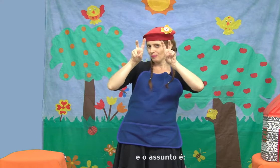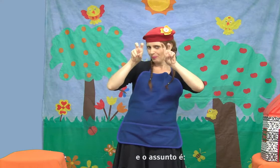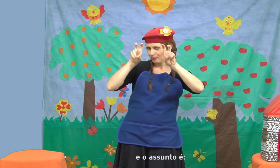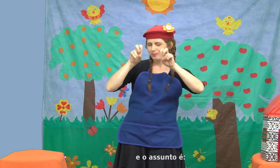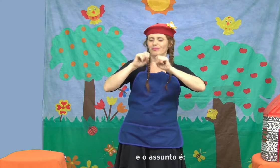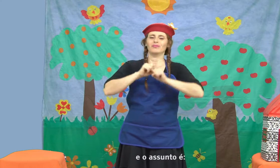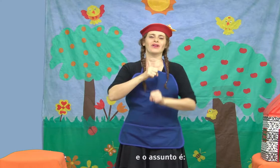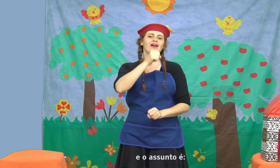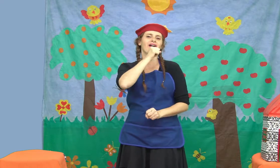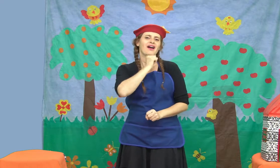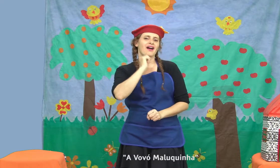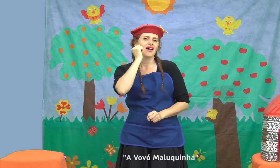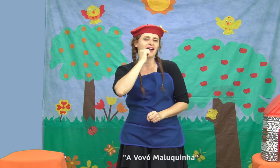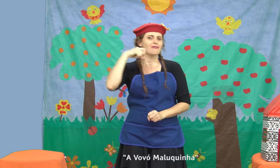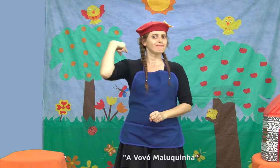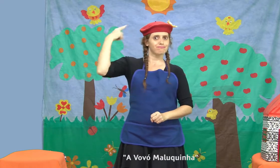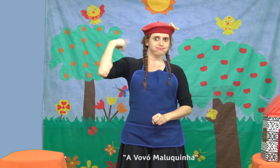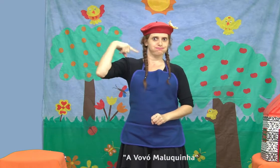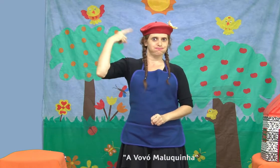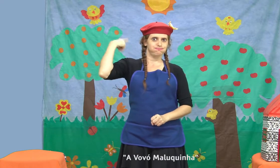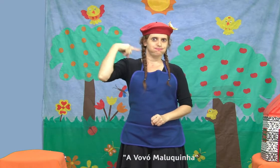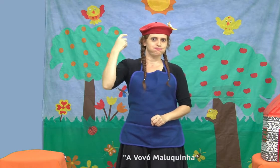assunto é a vovó maluquinha